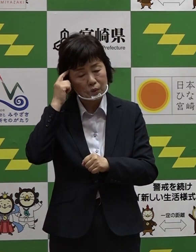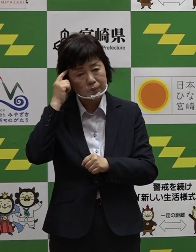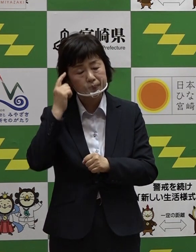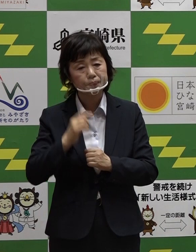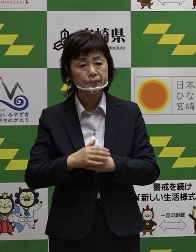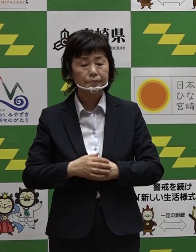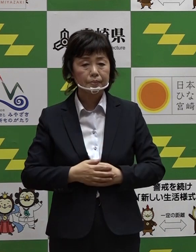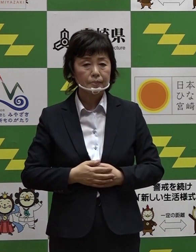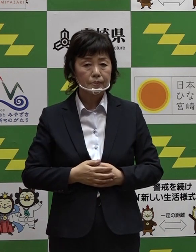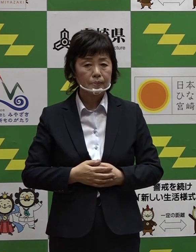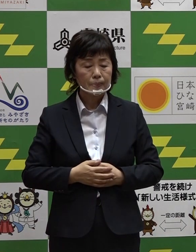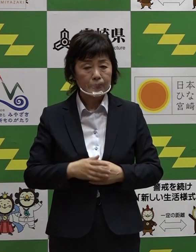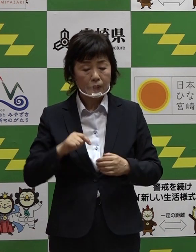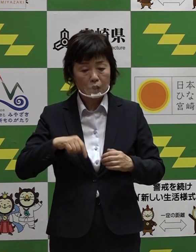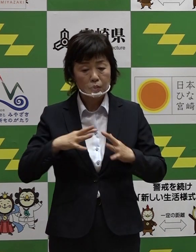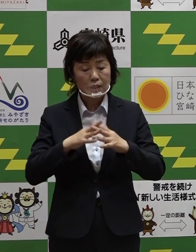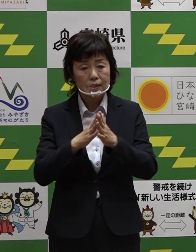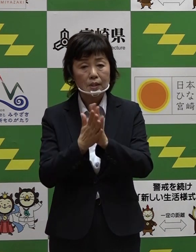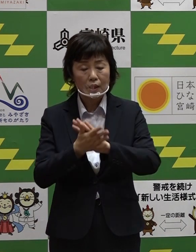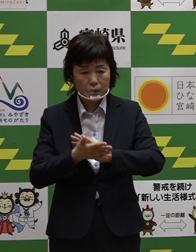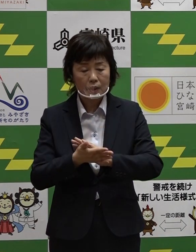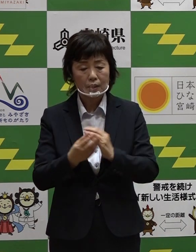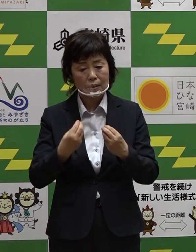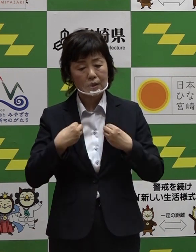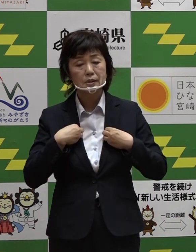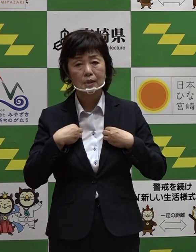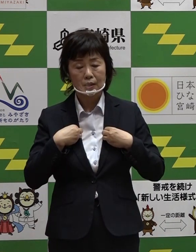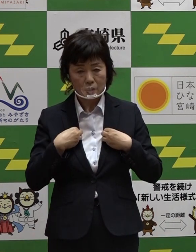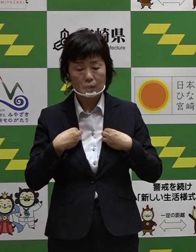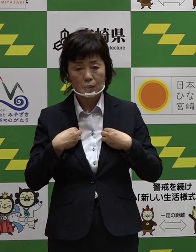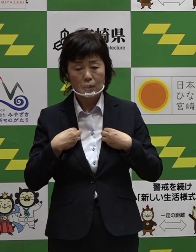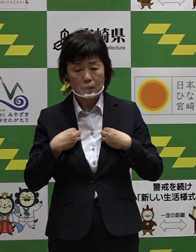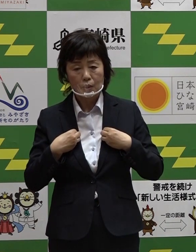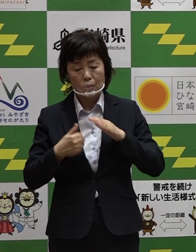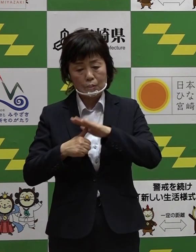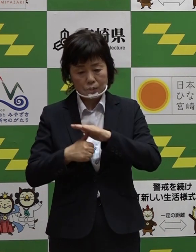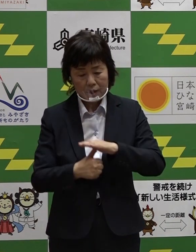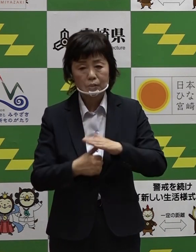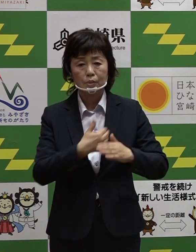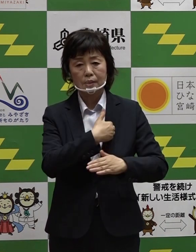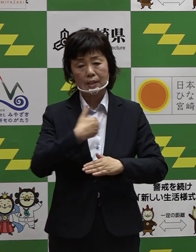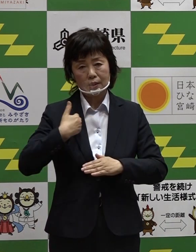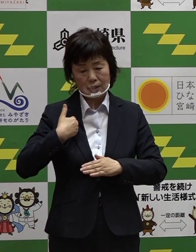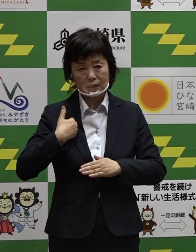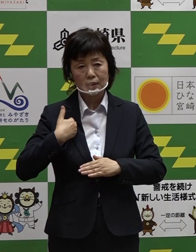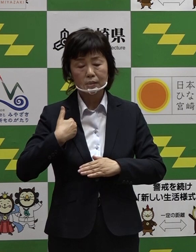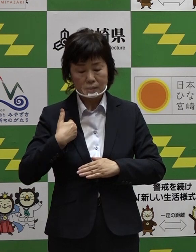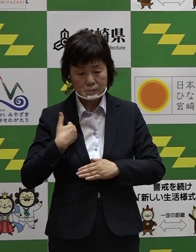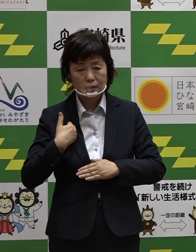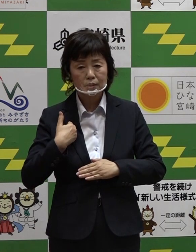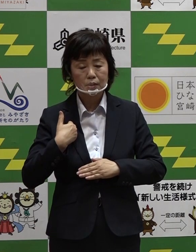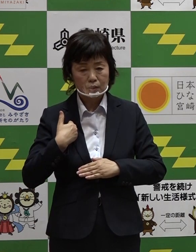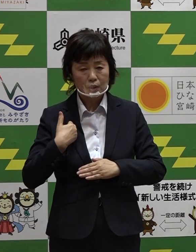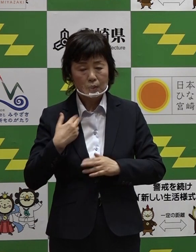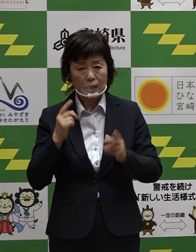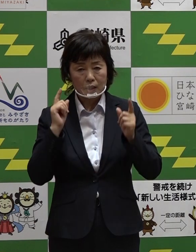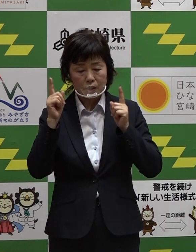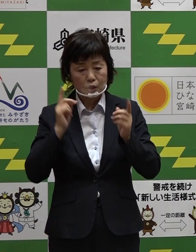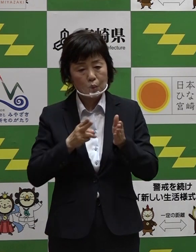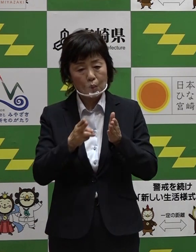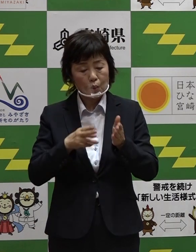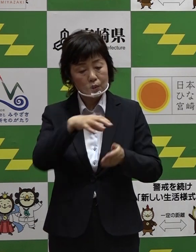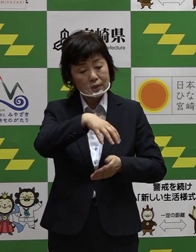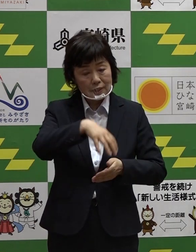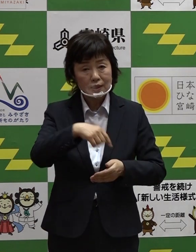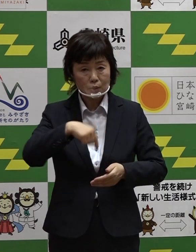中でも本県はやはり感染を比較的抑えることができているということは、旅行先としても